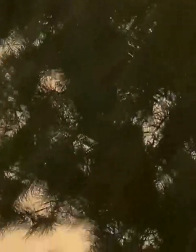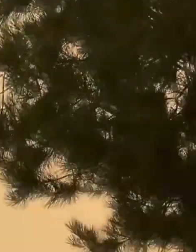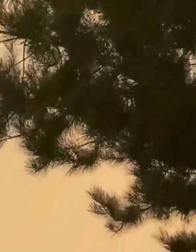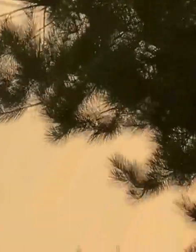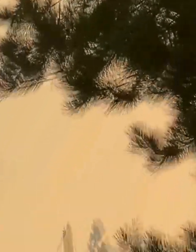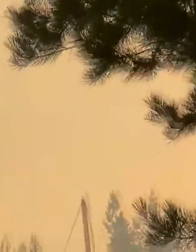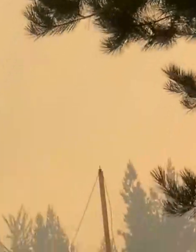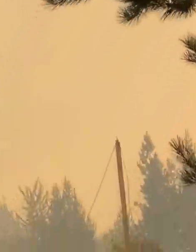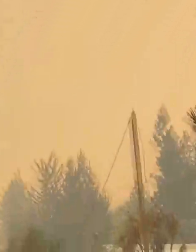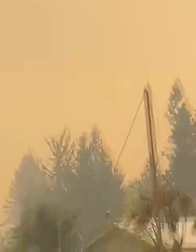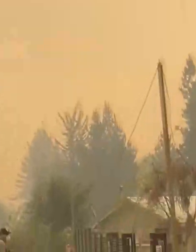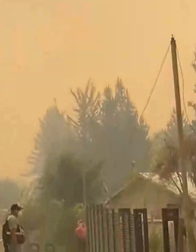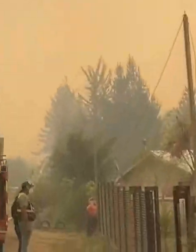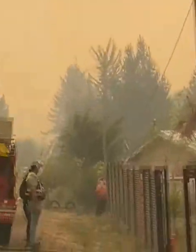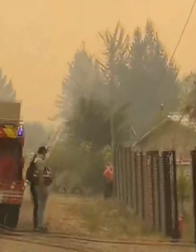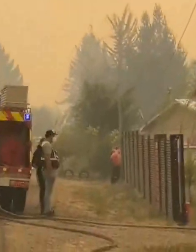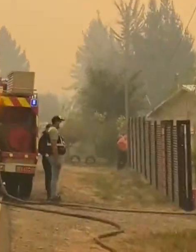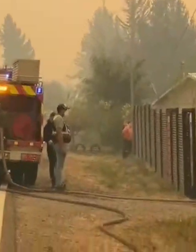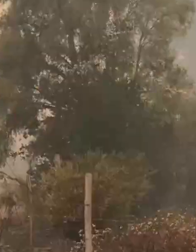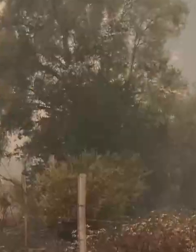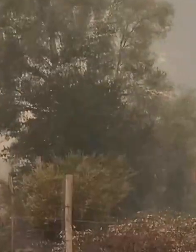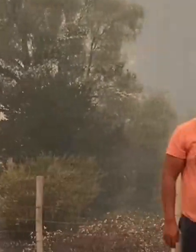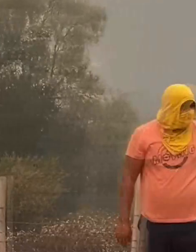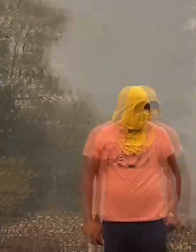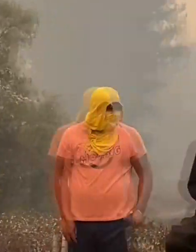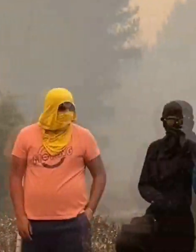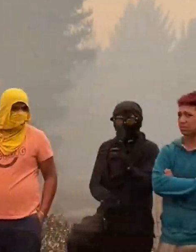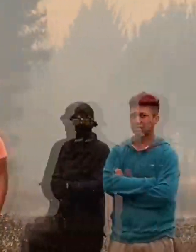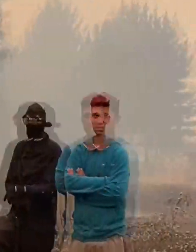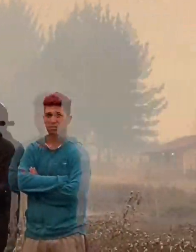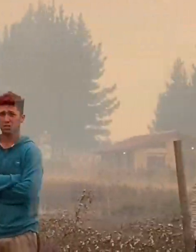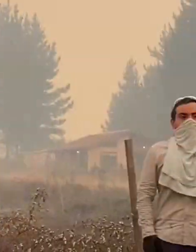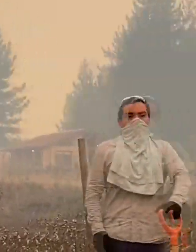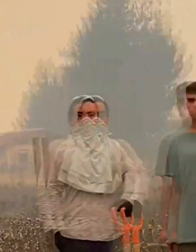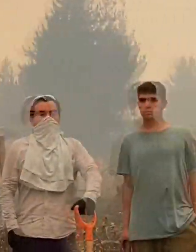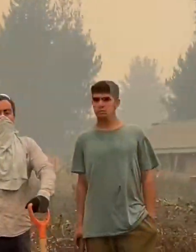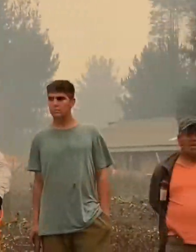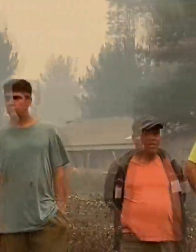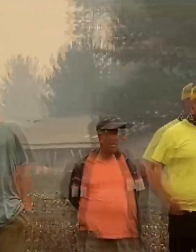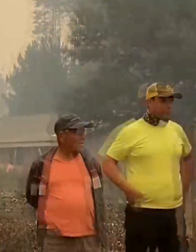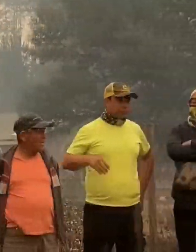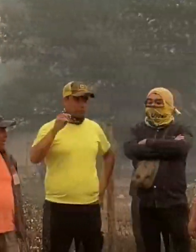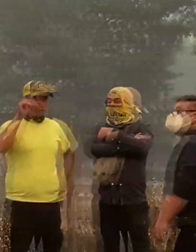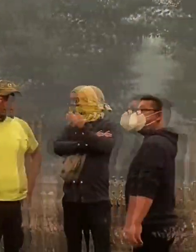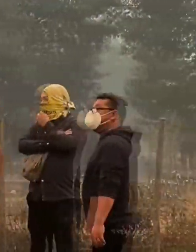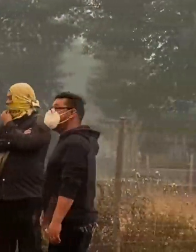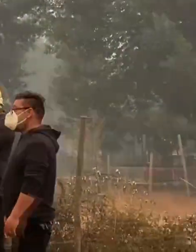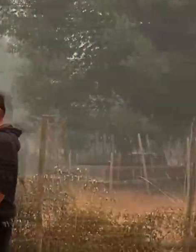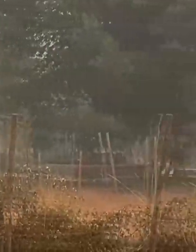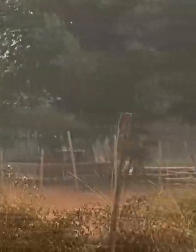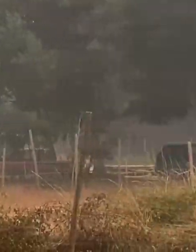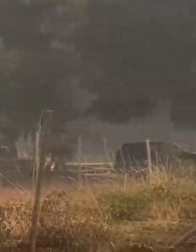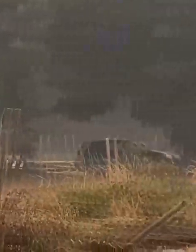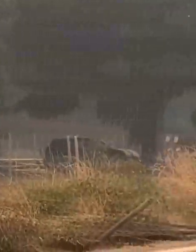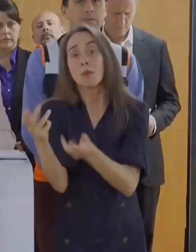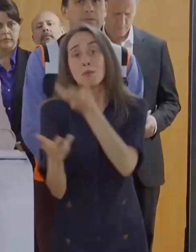incendios que ya han devastado casi 300.000 hectáreas en el centro y sur del país y redujo el balance total de 26 a